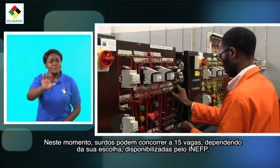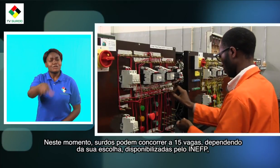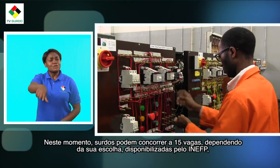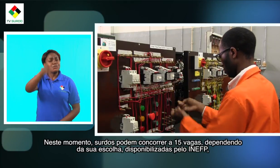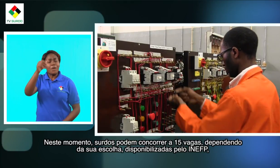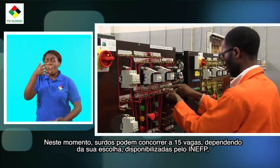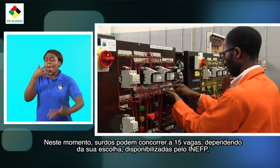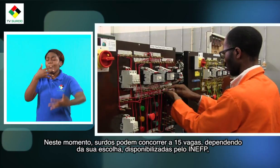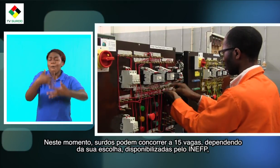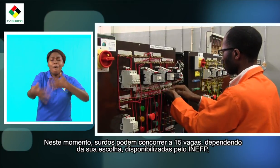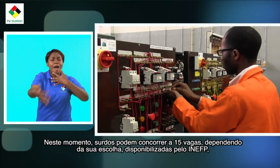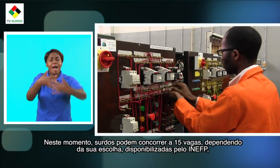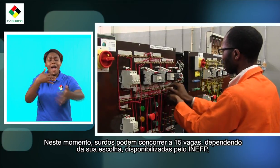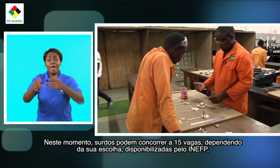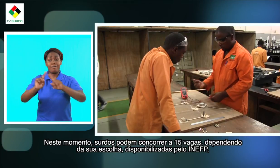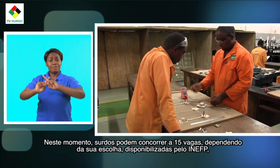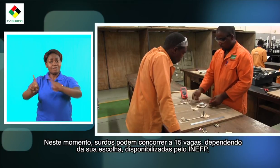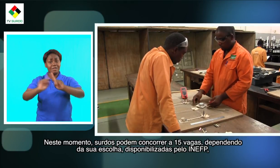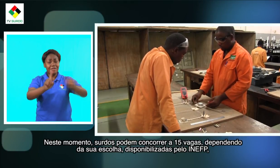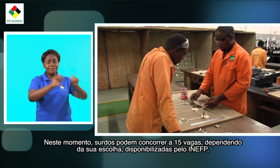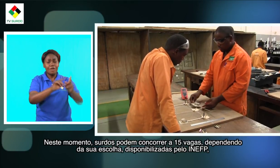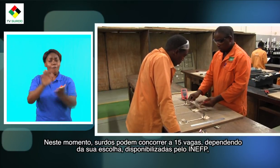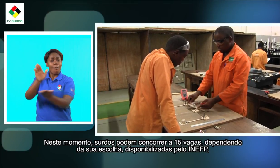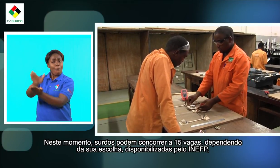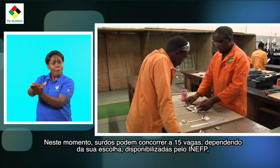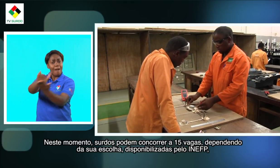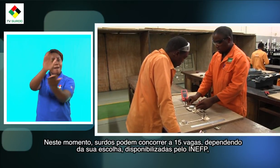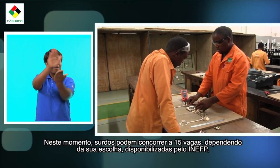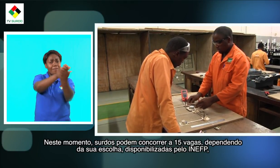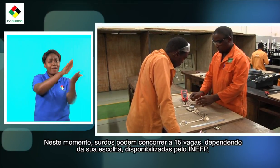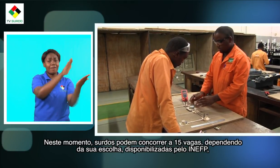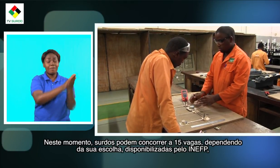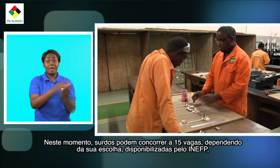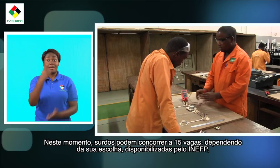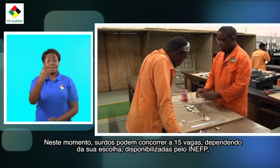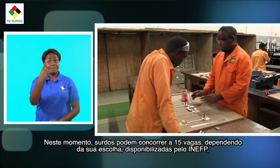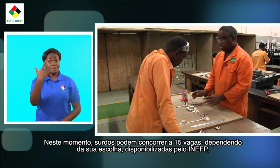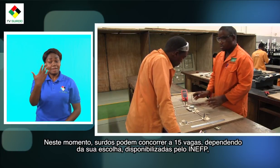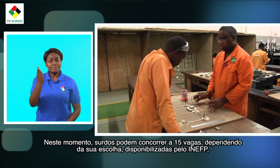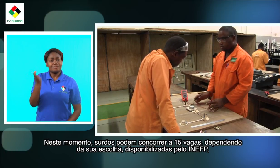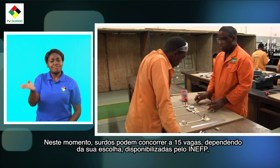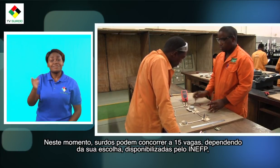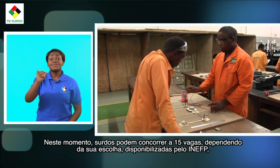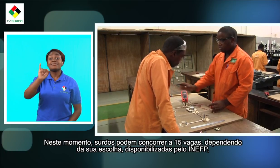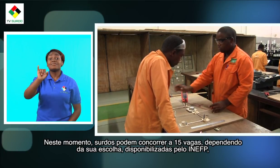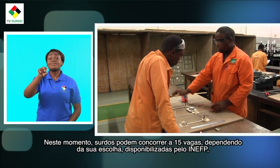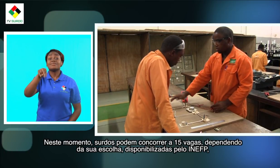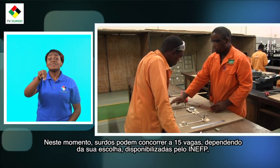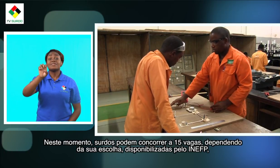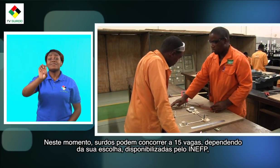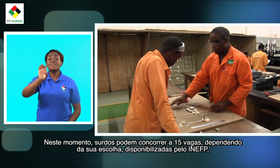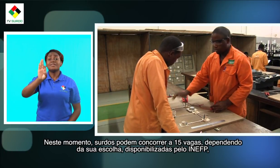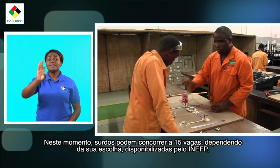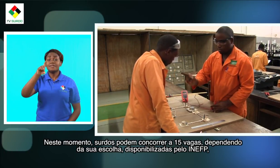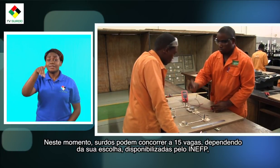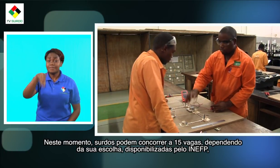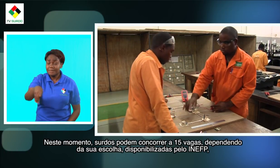Neste momento, os surdos podem concorrer a 15 vagas, dependendo da sua escolha.